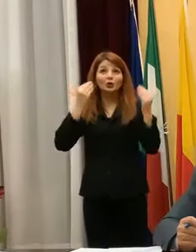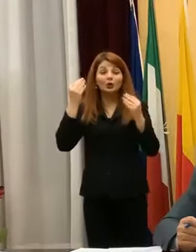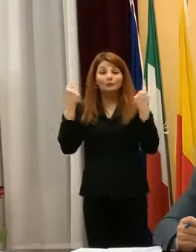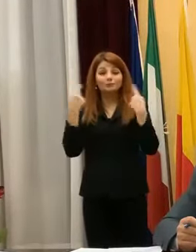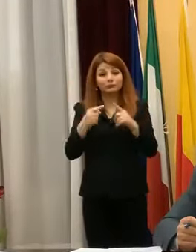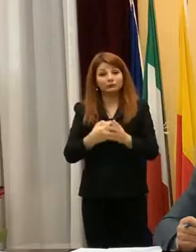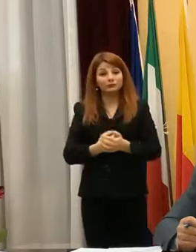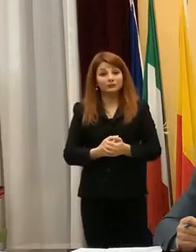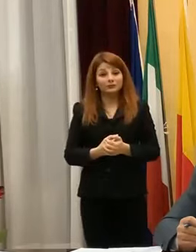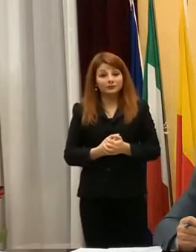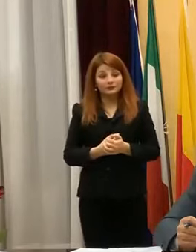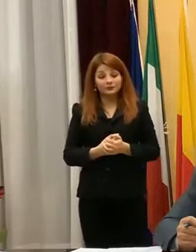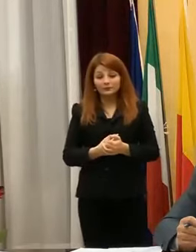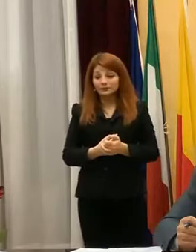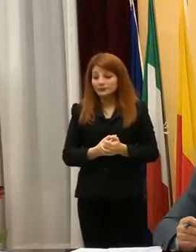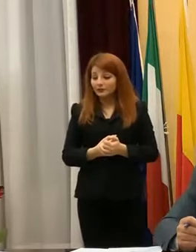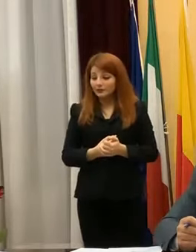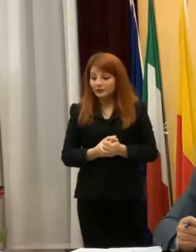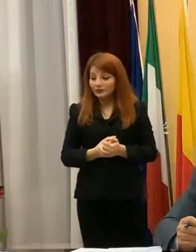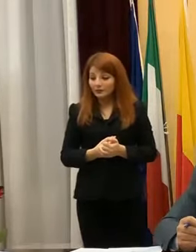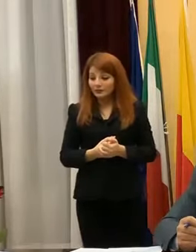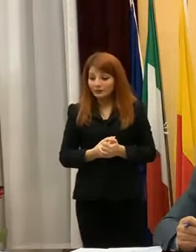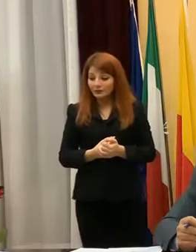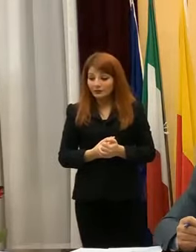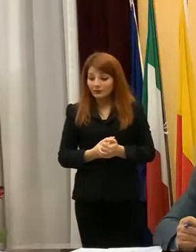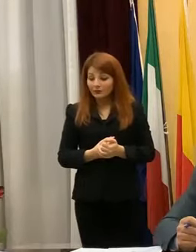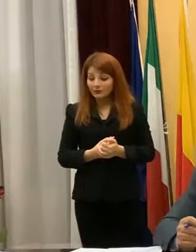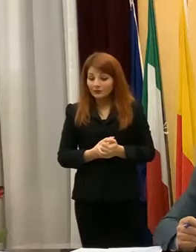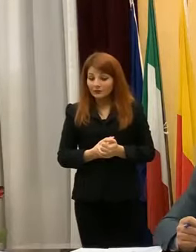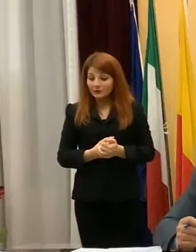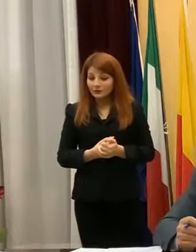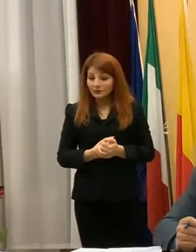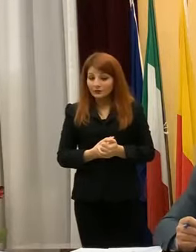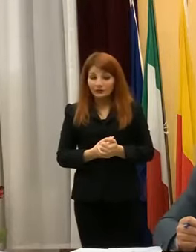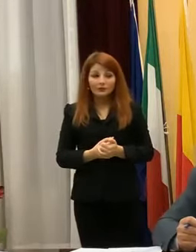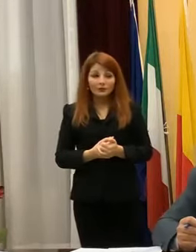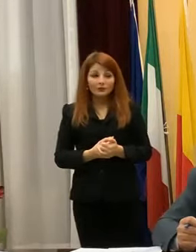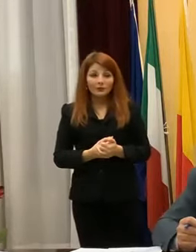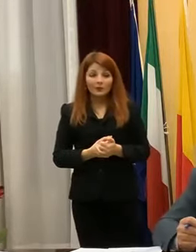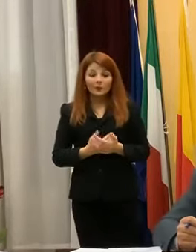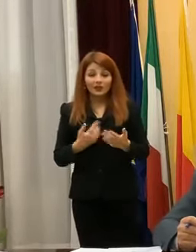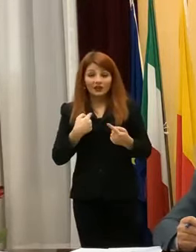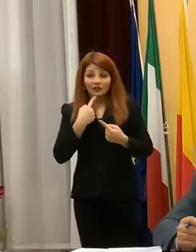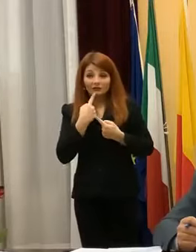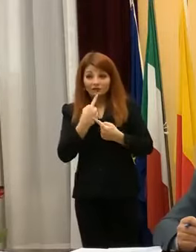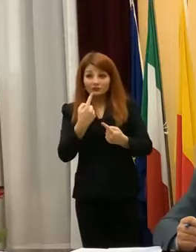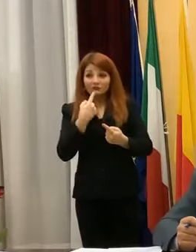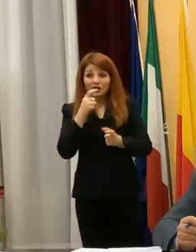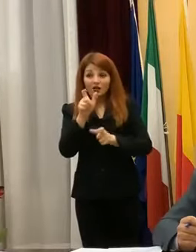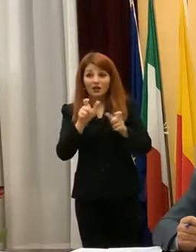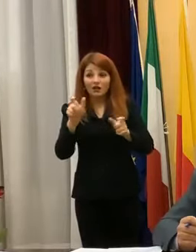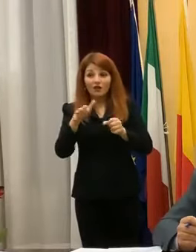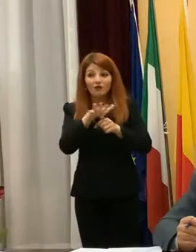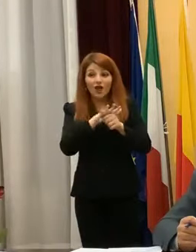a tutte quelle famiglie che oggi piangono i morti per